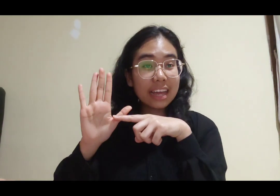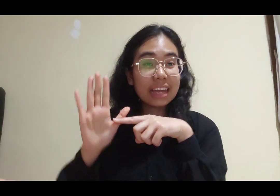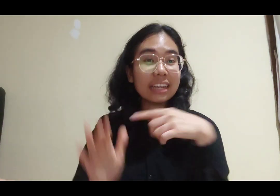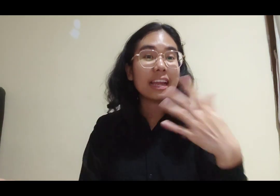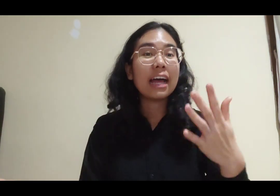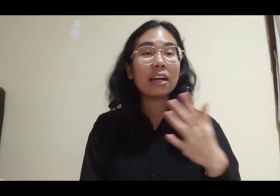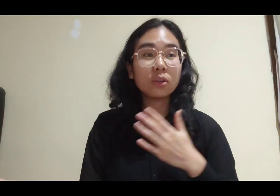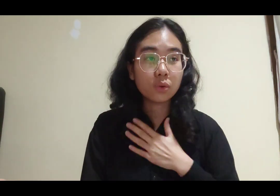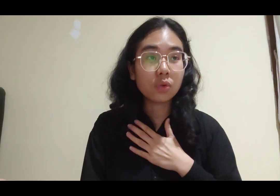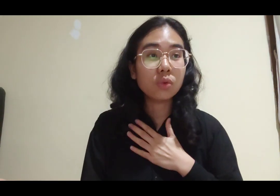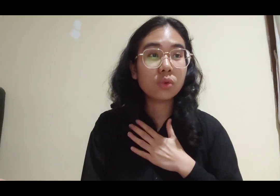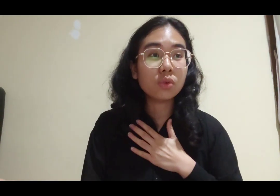Kekurangan aku,